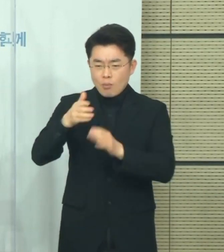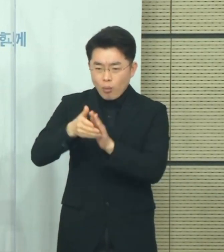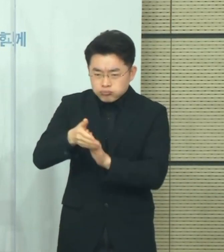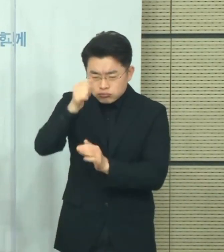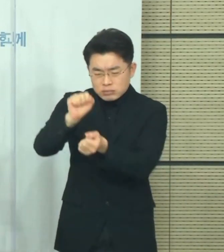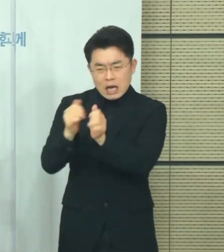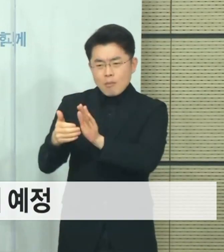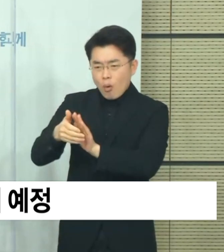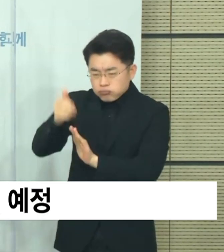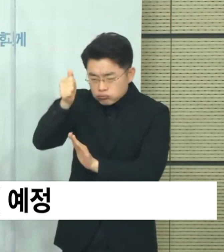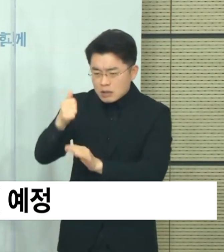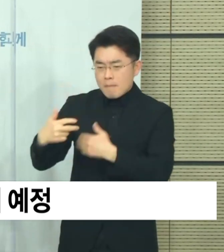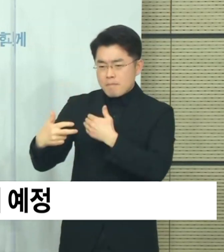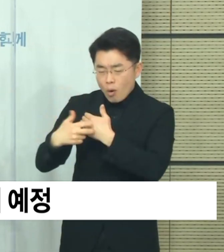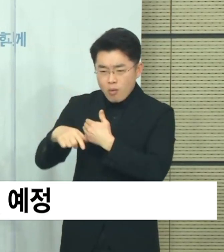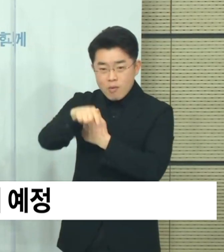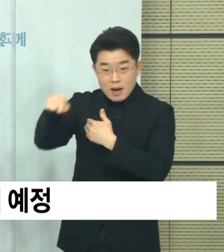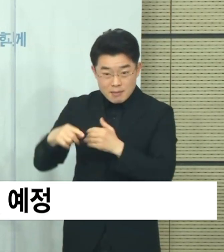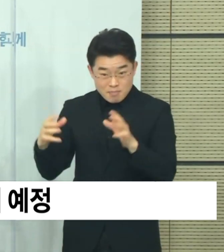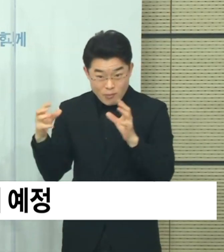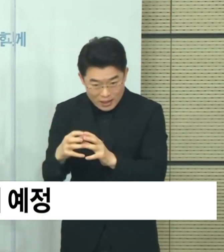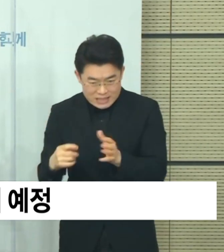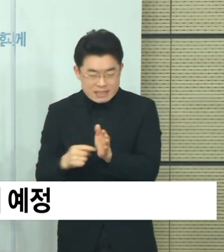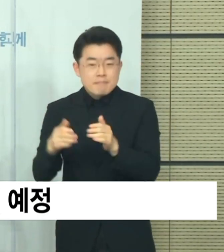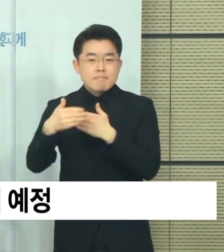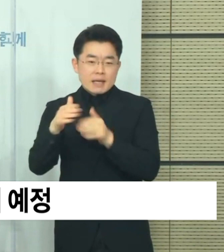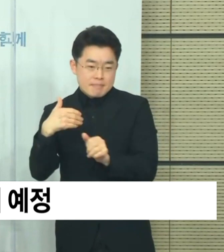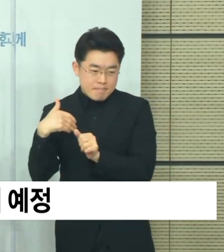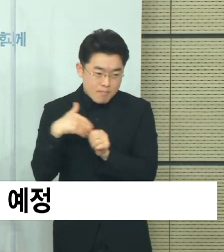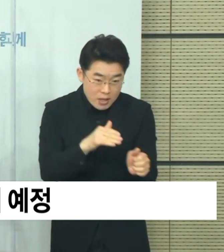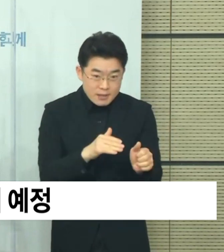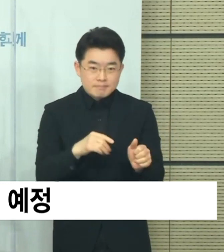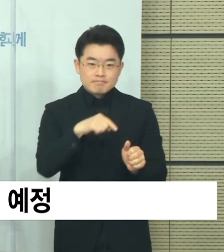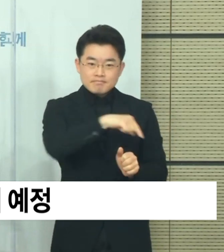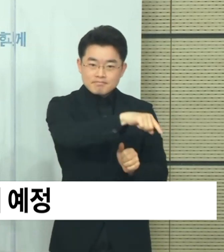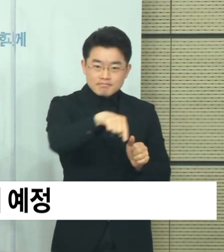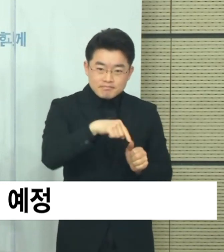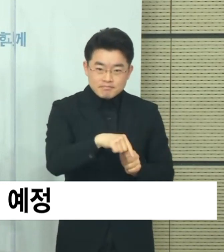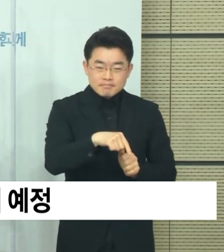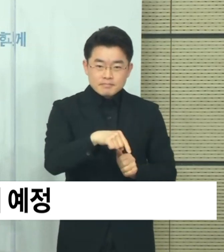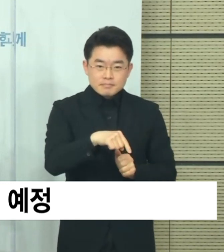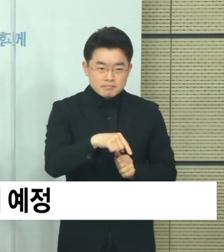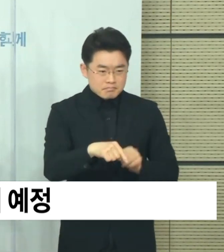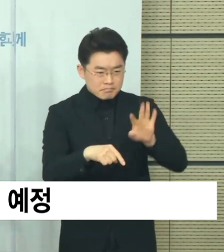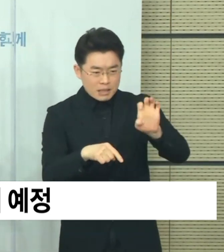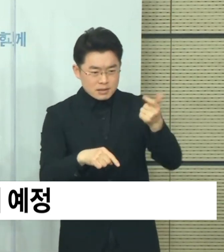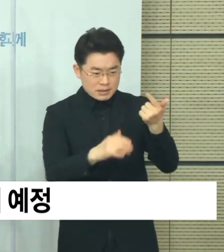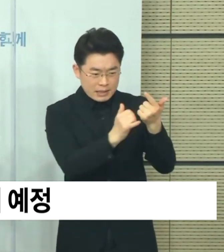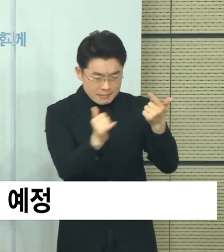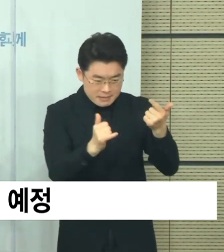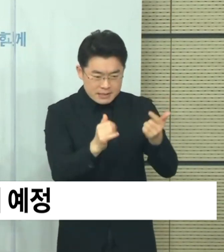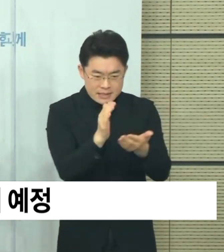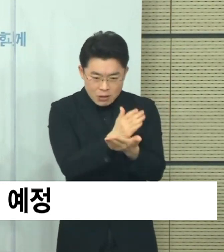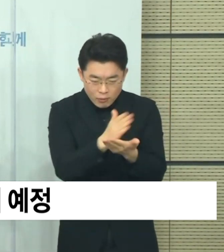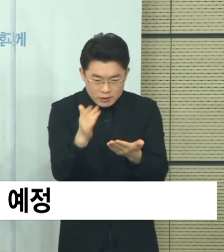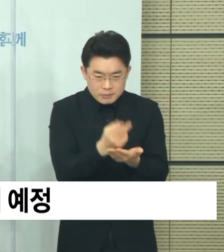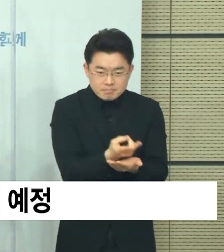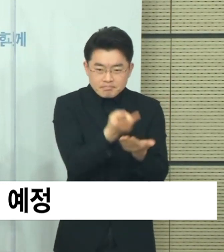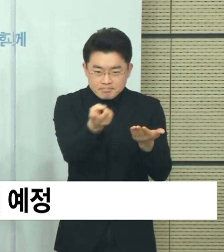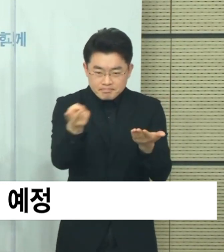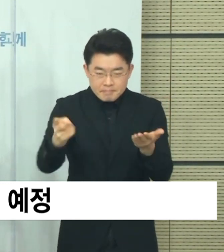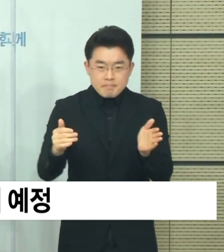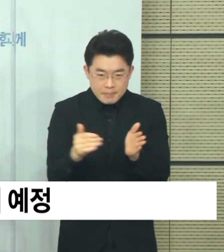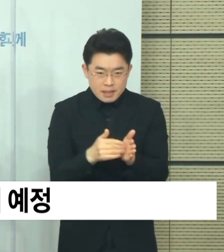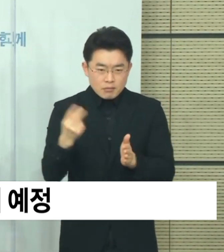대본 국립중앙의료원 등으로 구성된 궁 급 현장 대형 틈이 파견되어 46명의 환자를 저는 조차 하였고